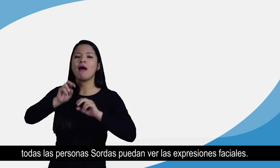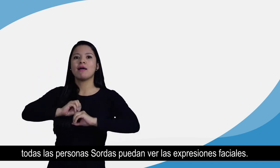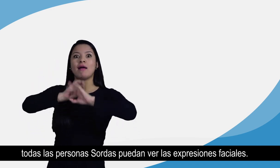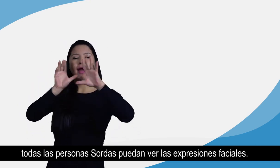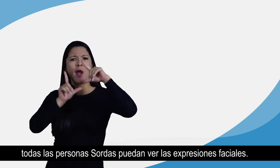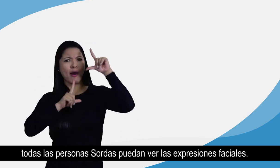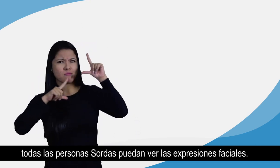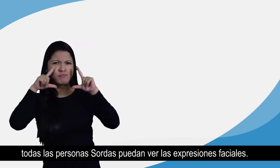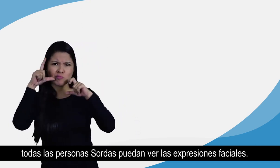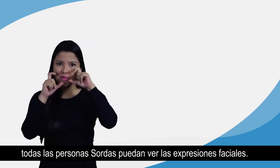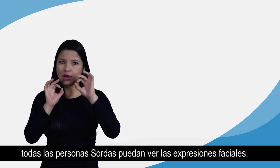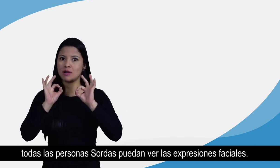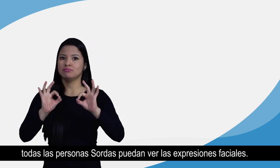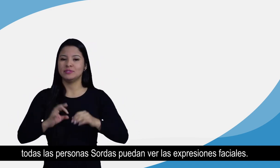ver las expresiones faciales.